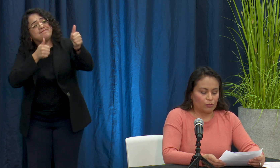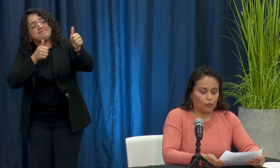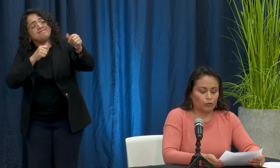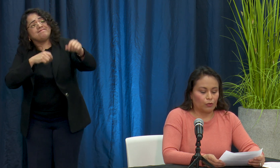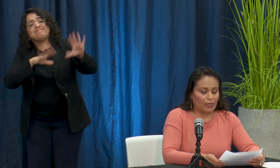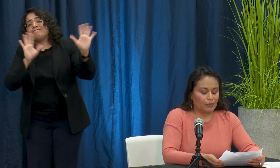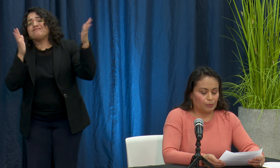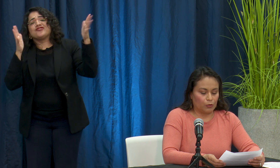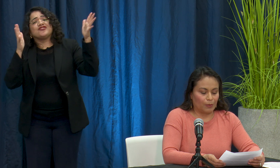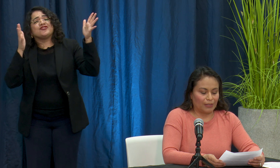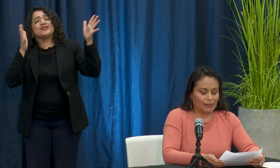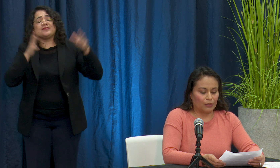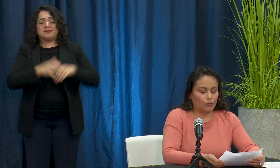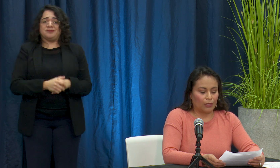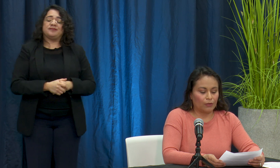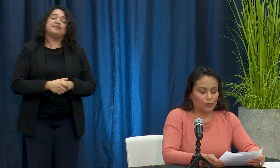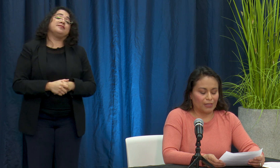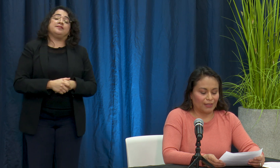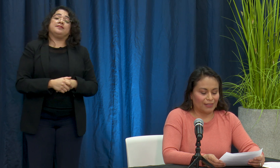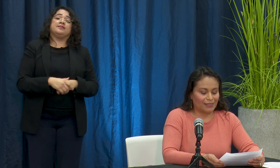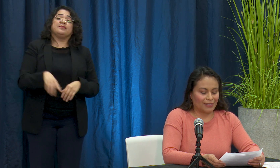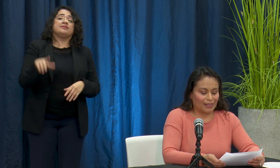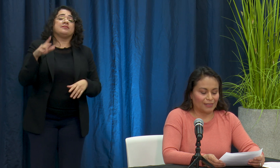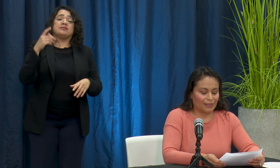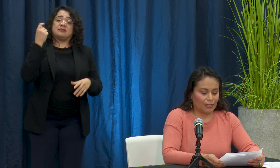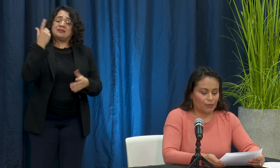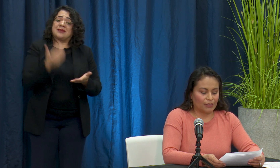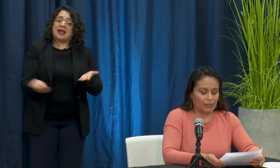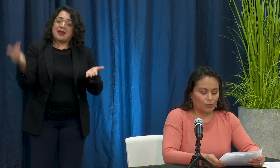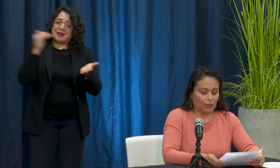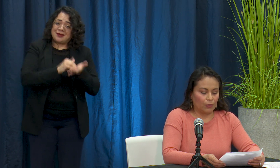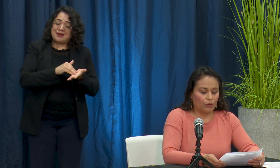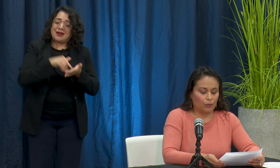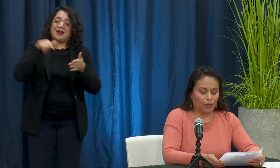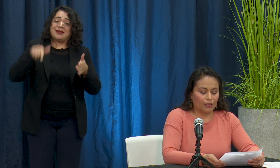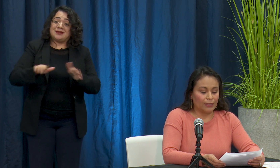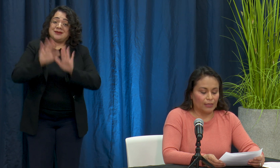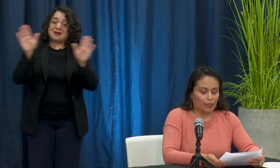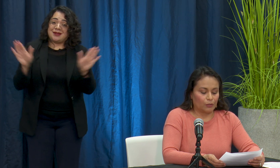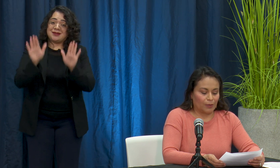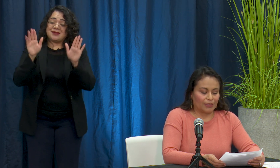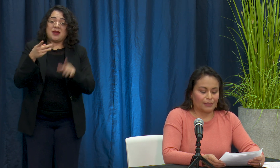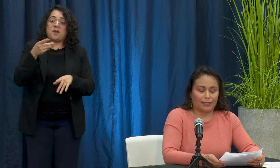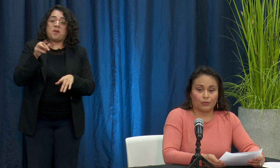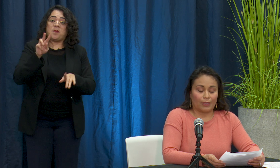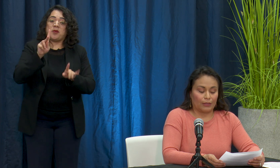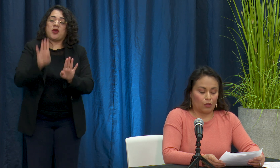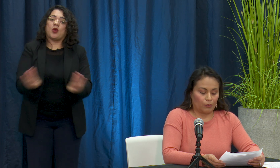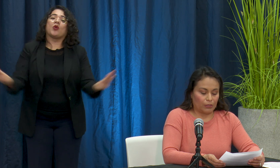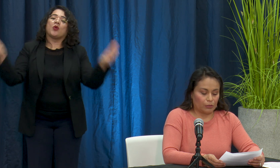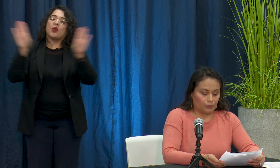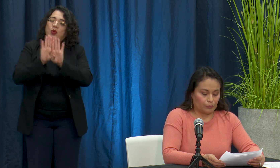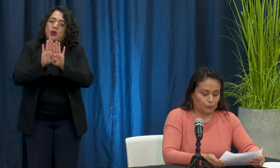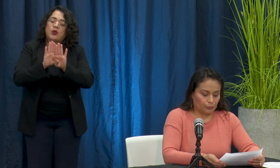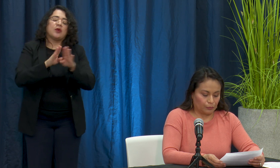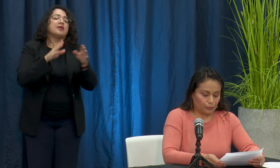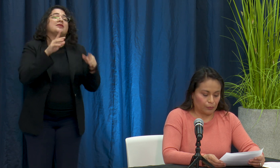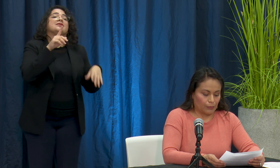Como precaución, todos los parques del Condado de Los Ángeles estarán cerrados este domingo, igual que los parques de la ciudad de Long